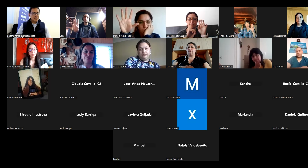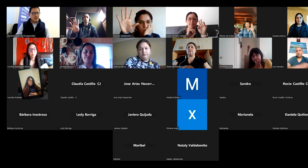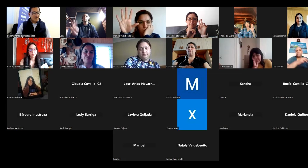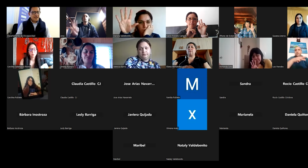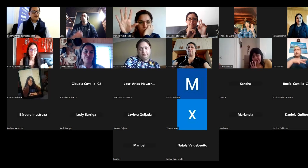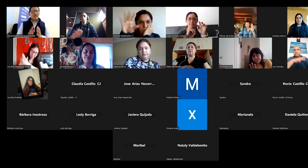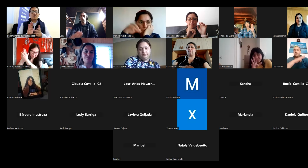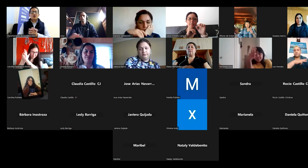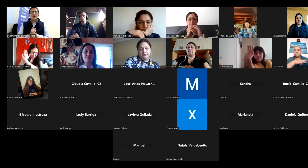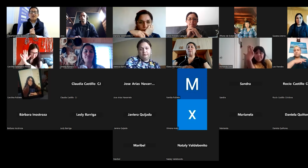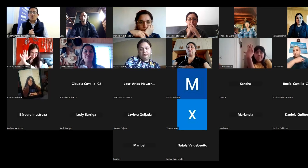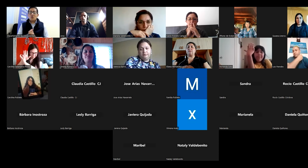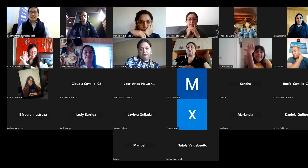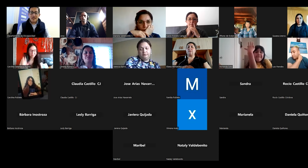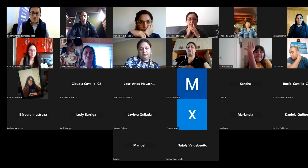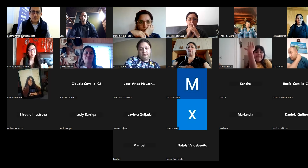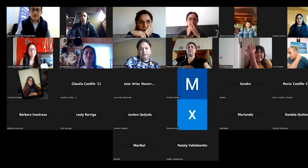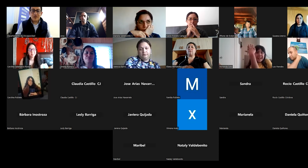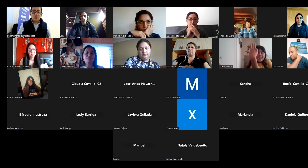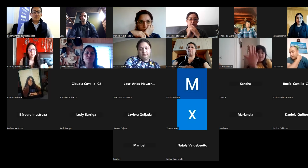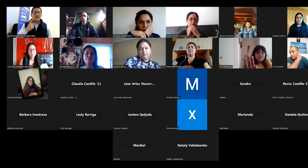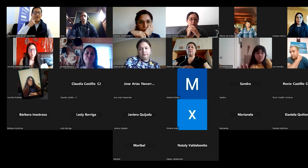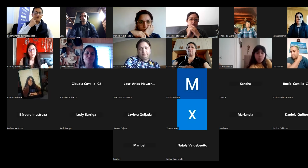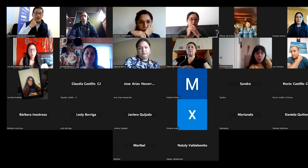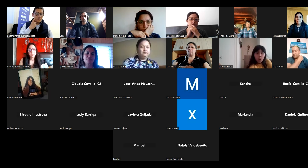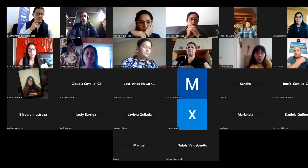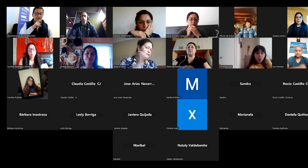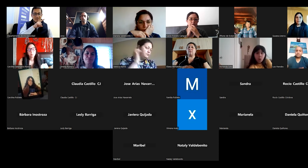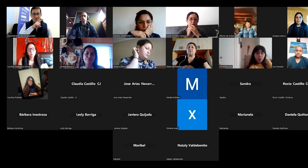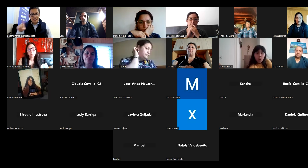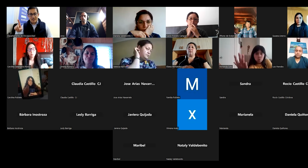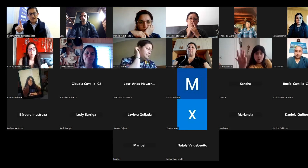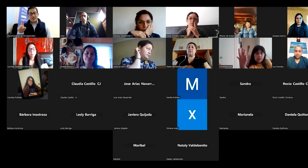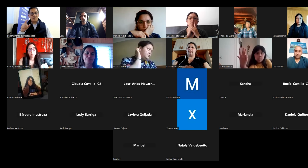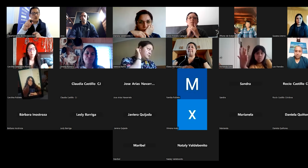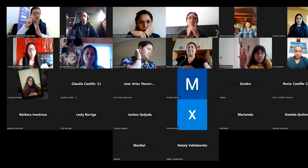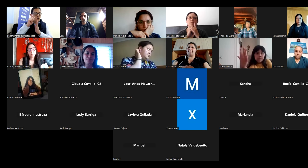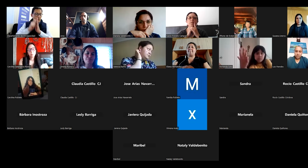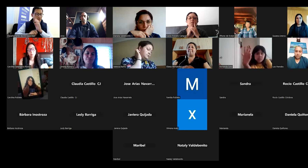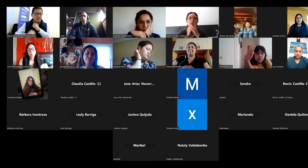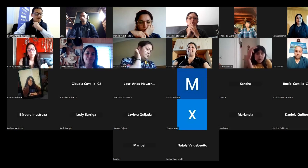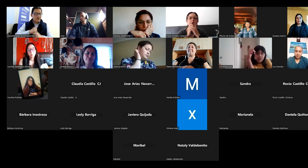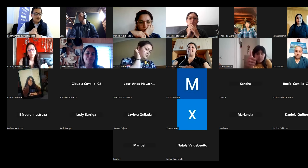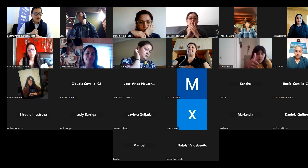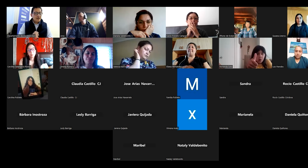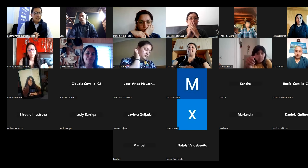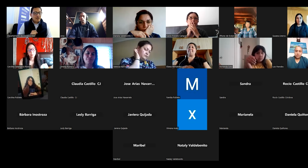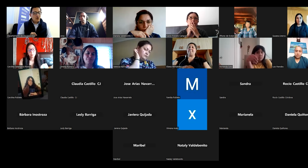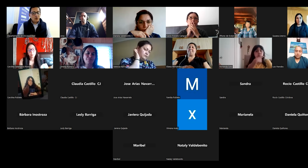ya tenemos entonces listos los meses del año tenemos los días los días de la semana y tenemos los meses del año vamos a